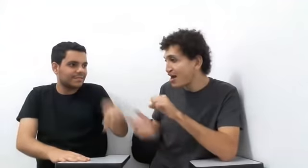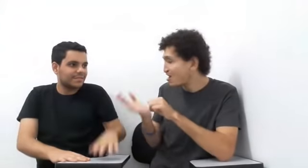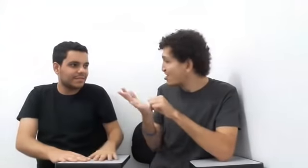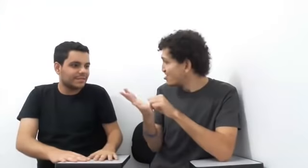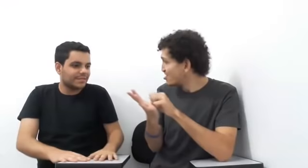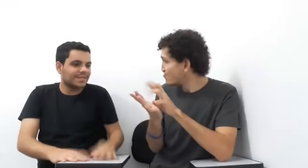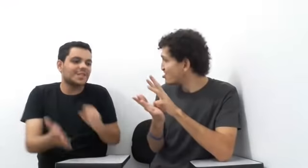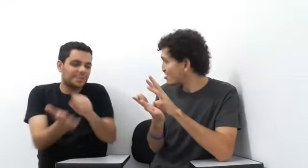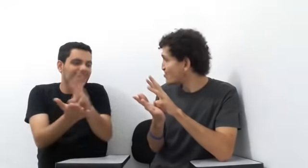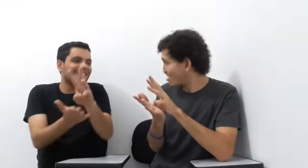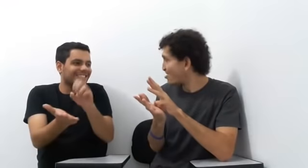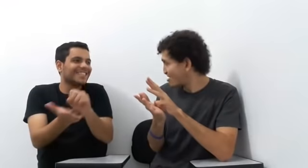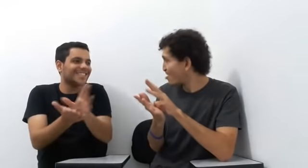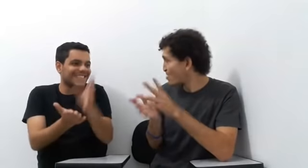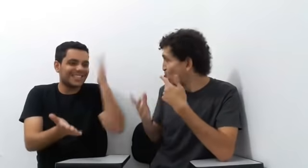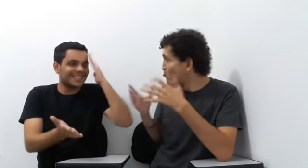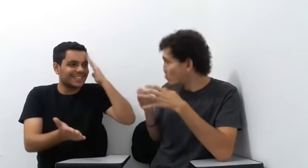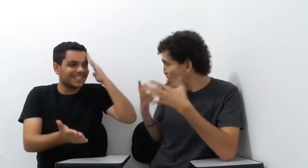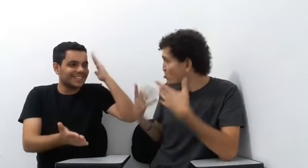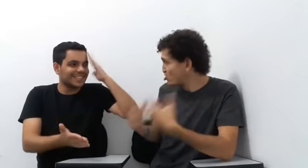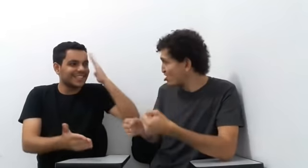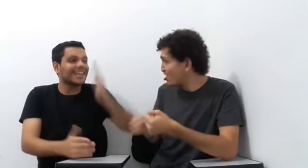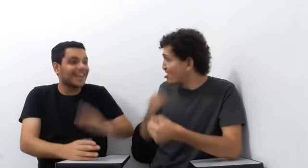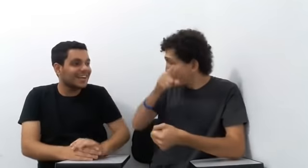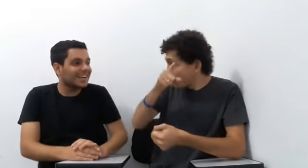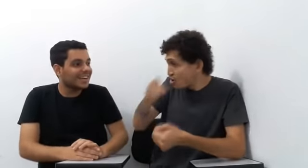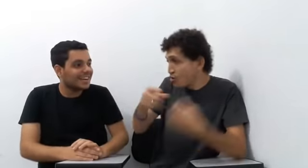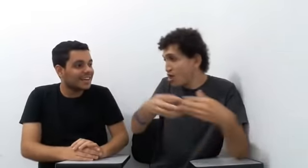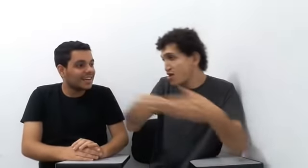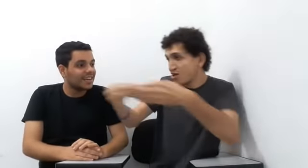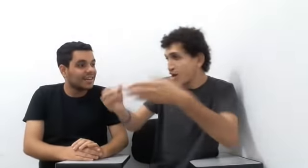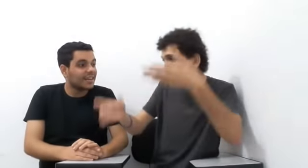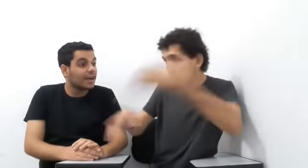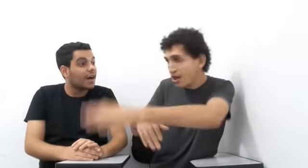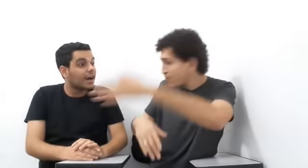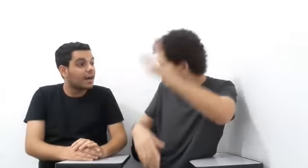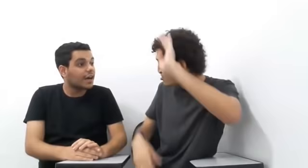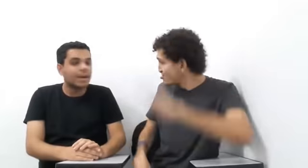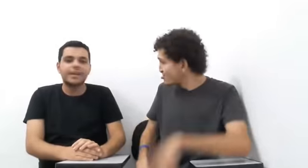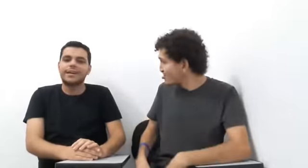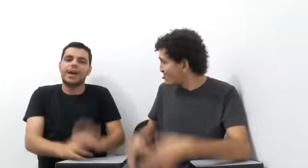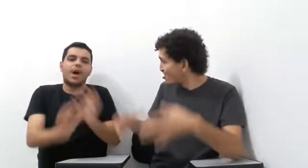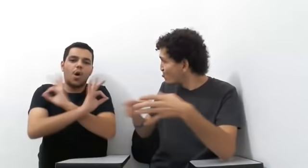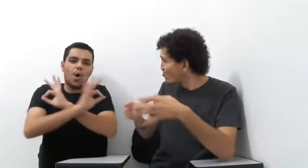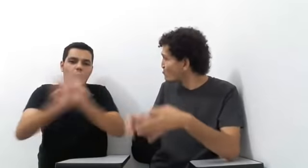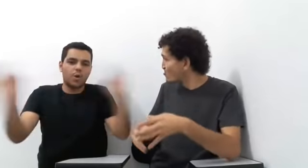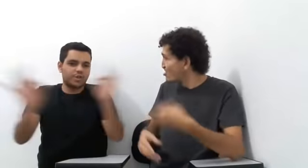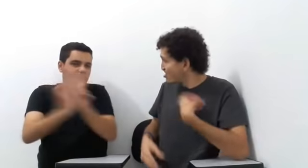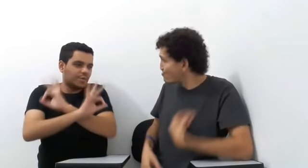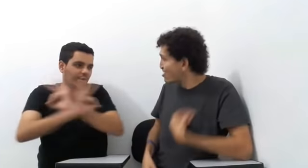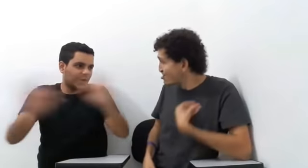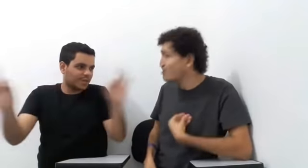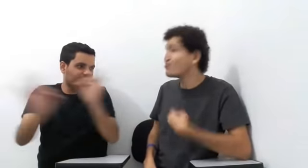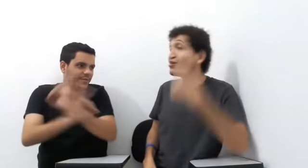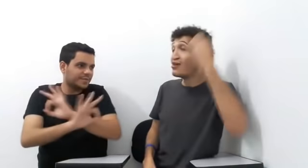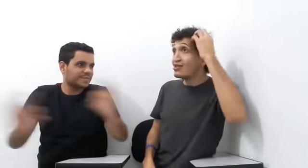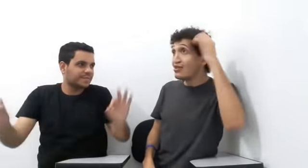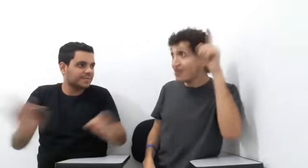área espírita, né? Falei no grupo de livros. Então, eu levei ele a lá até hoje. esse grupo Ótimo, que participa. E ele